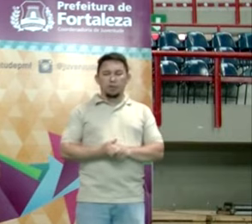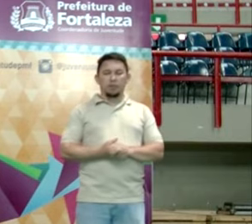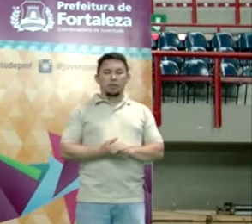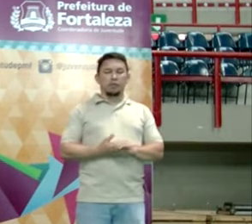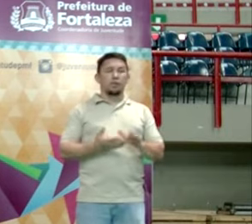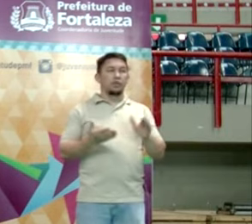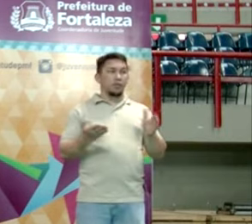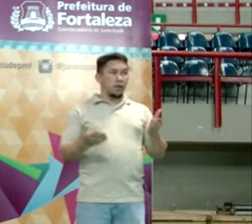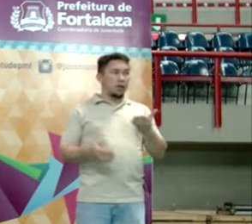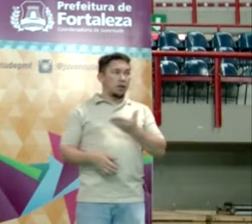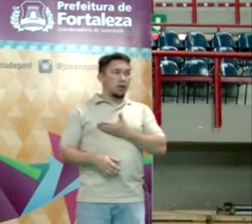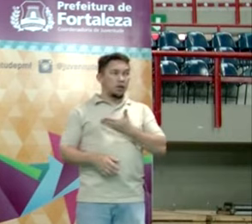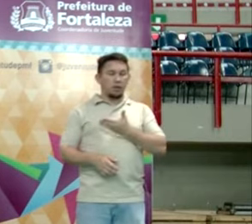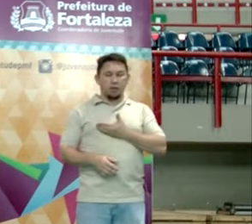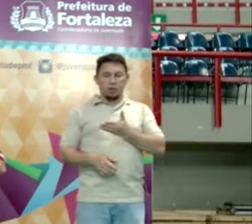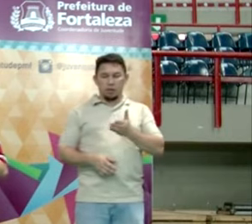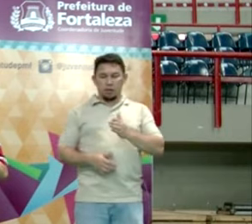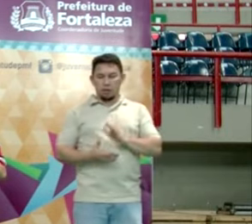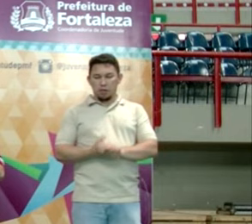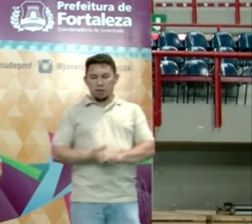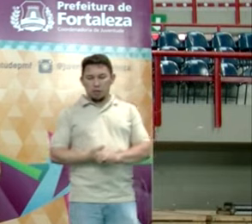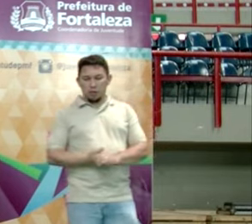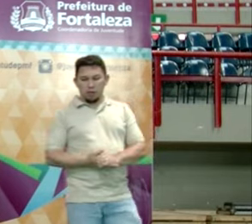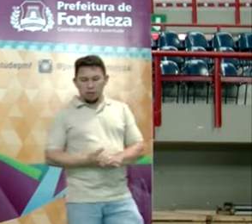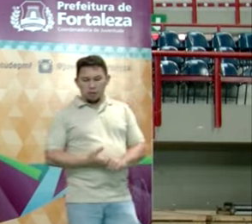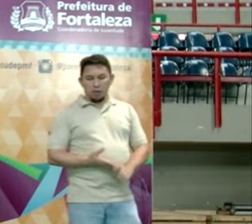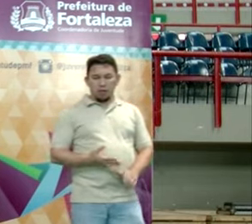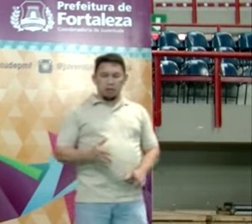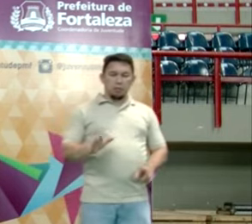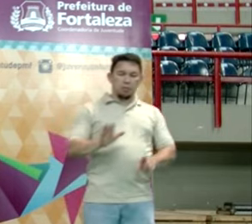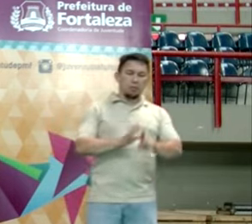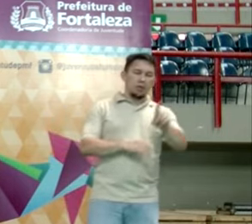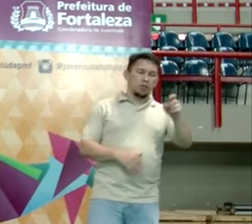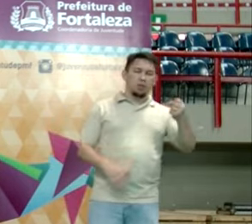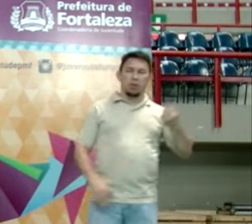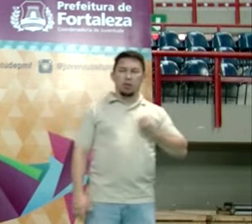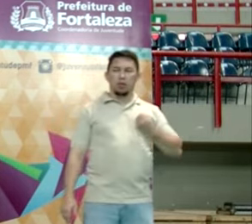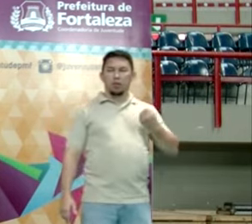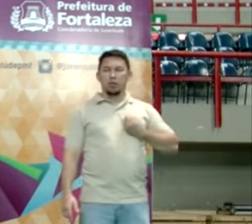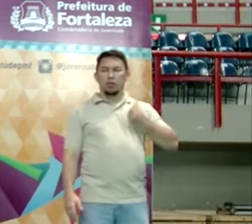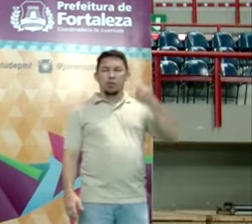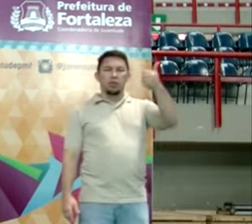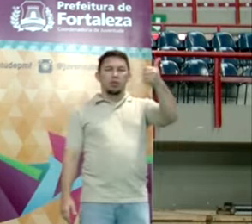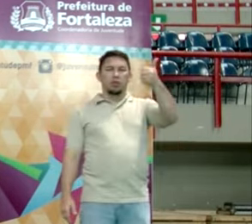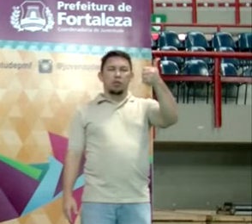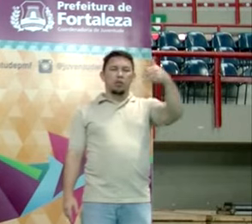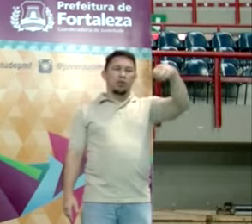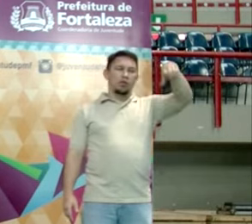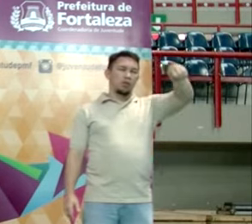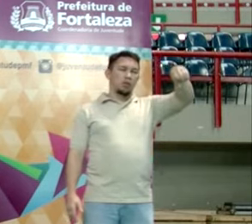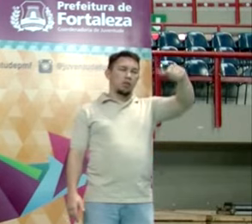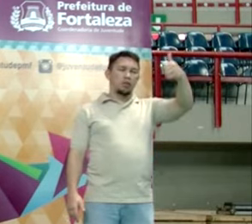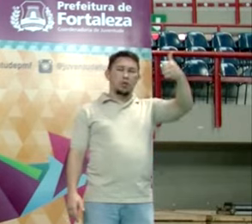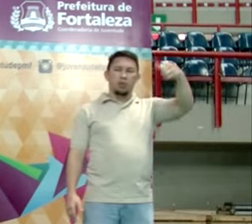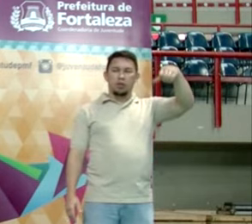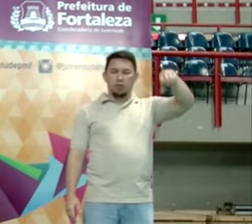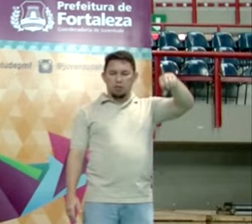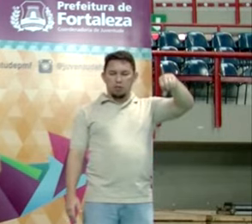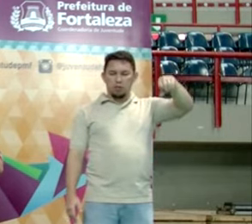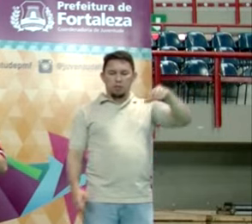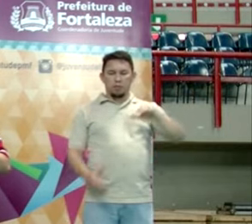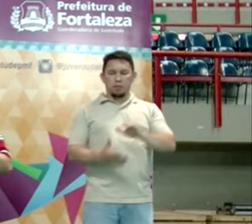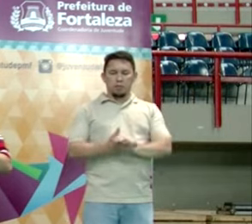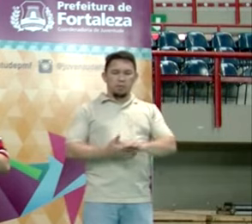Queria ir para a questão de número 19, que é do